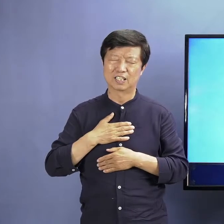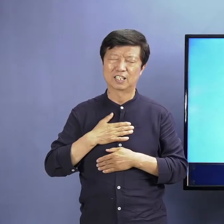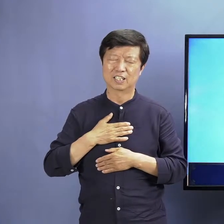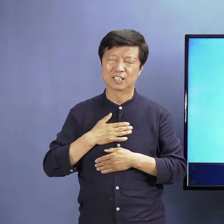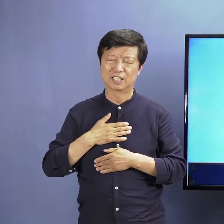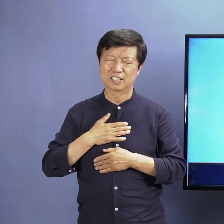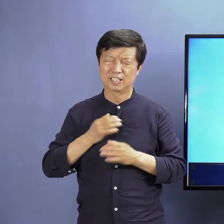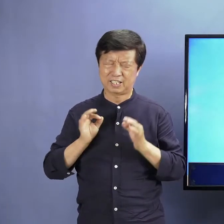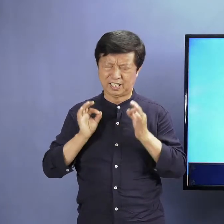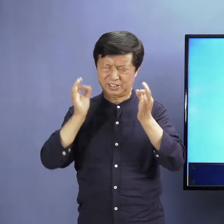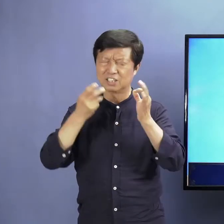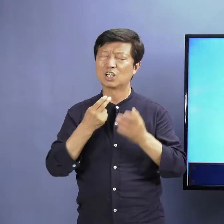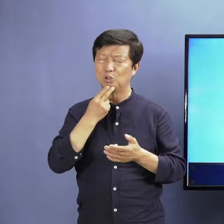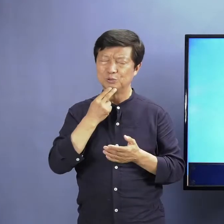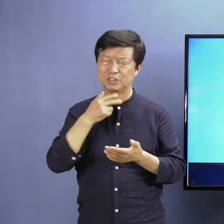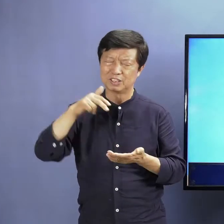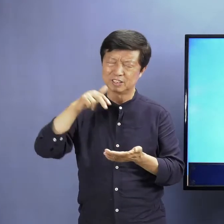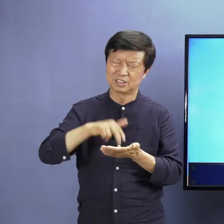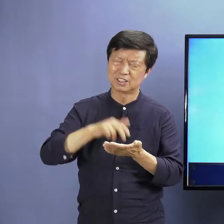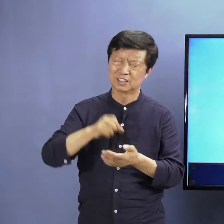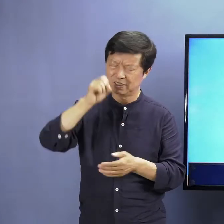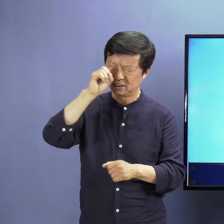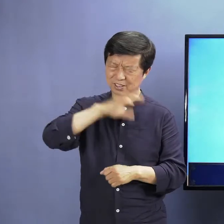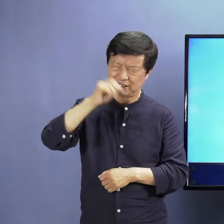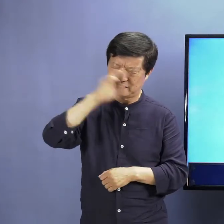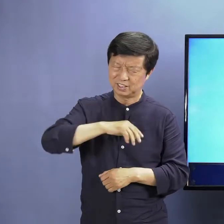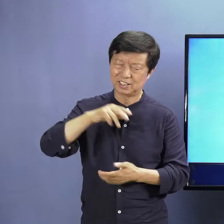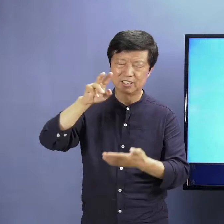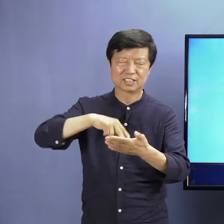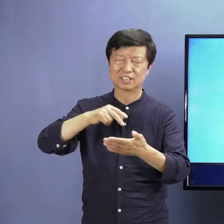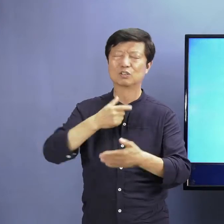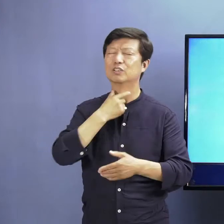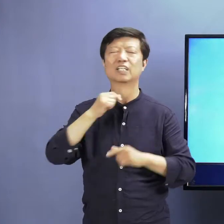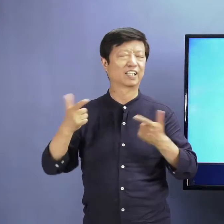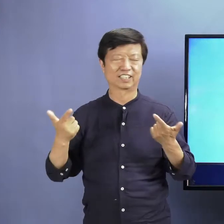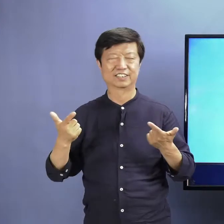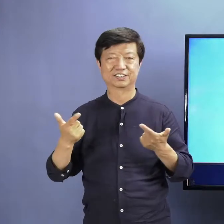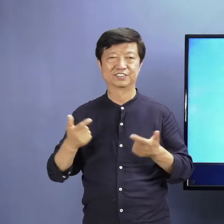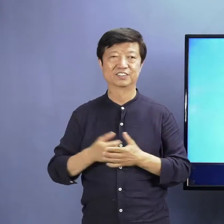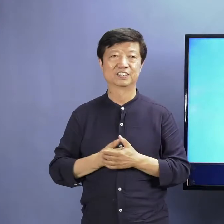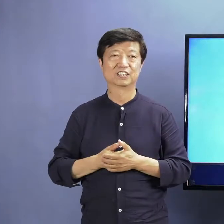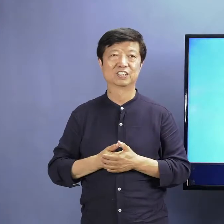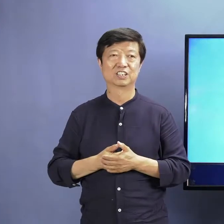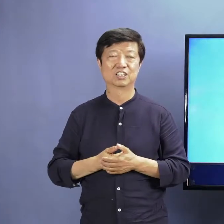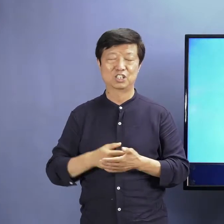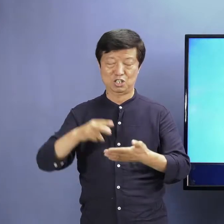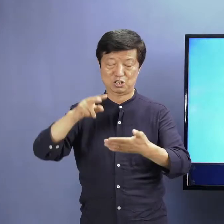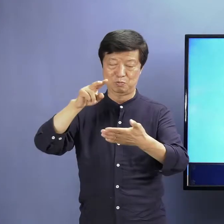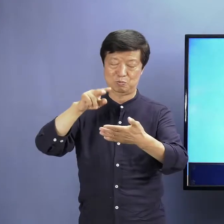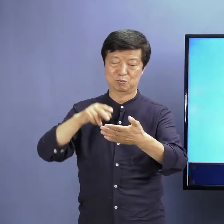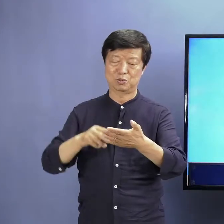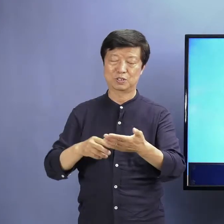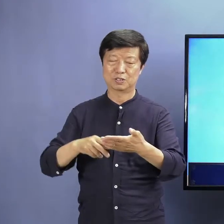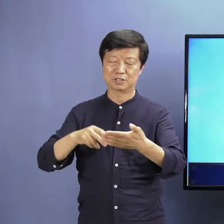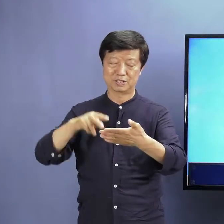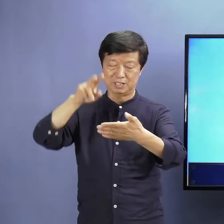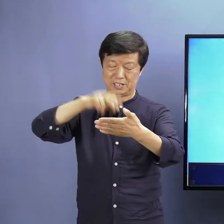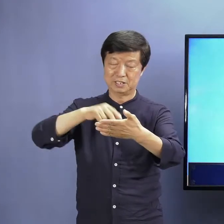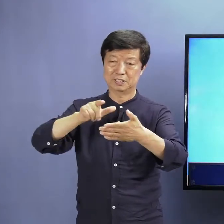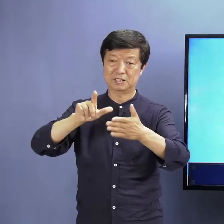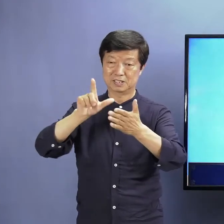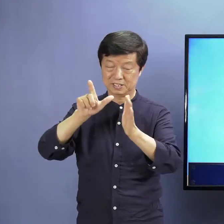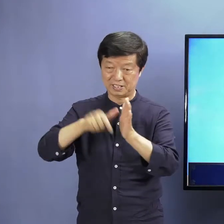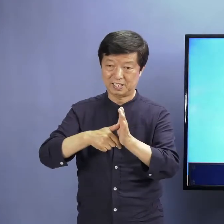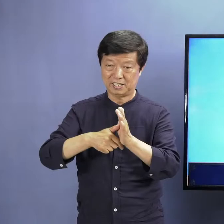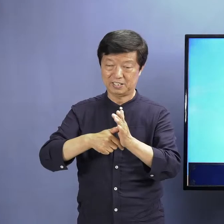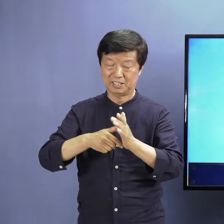그래요. 차라리 그냥 앉아 있는 게 낫지. 딱 말씀을 읽겠습니다.